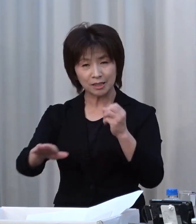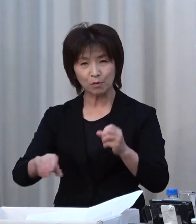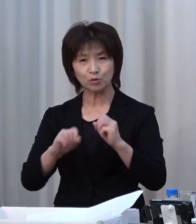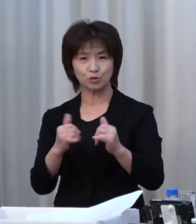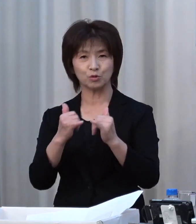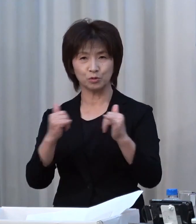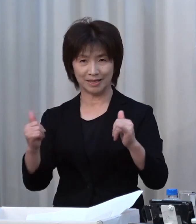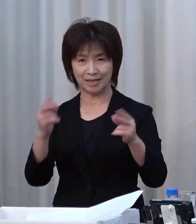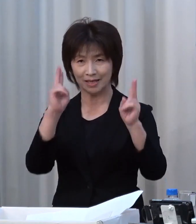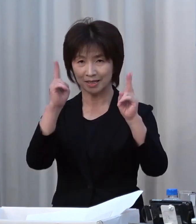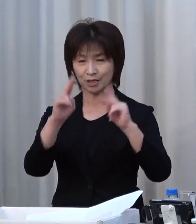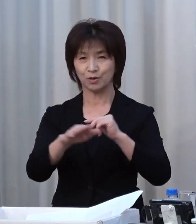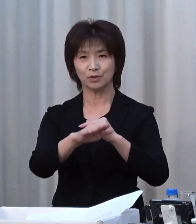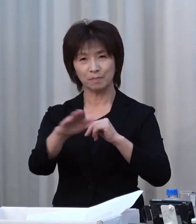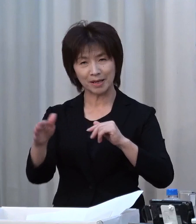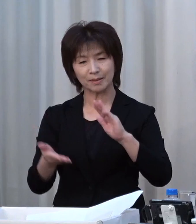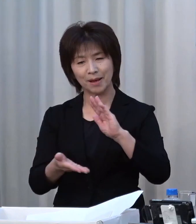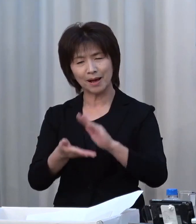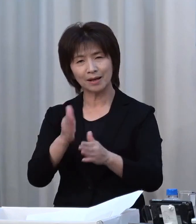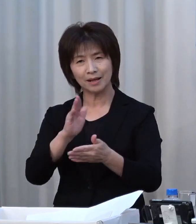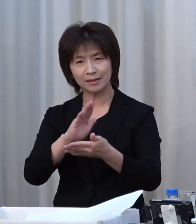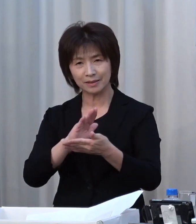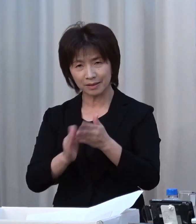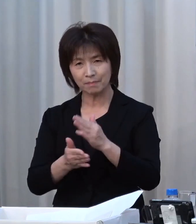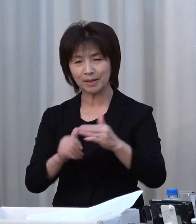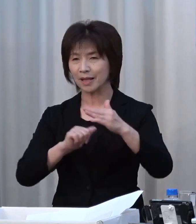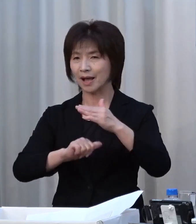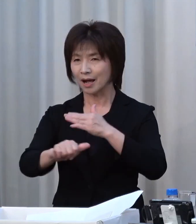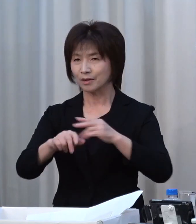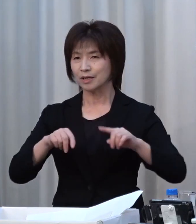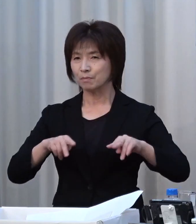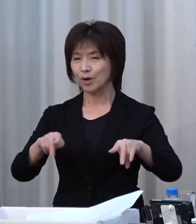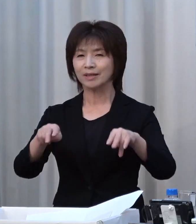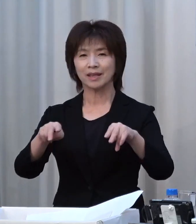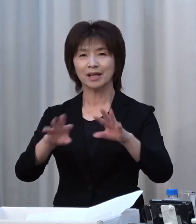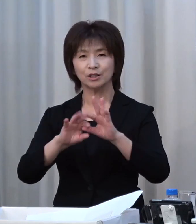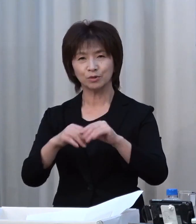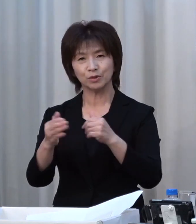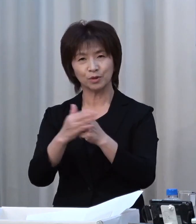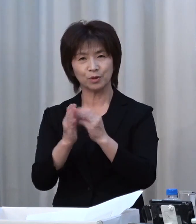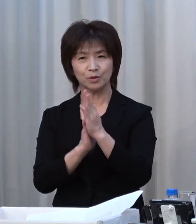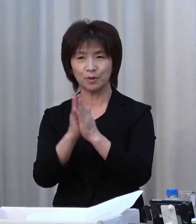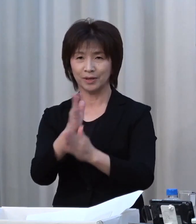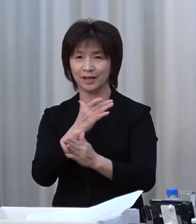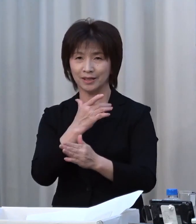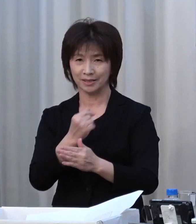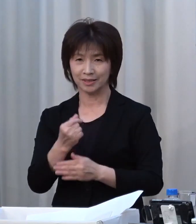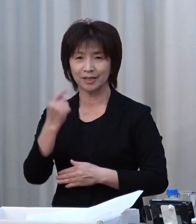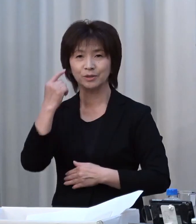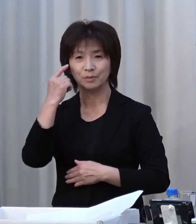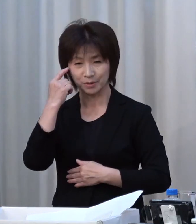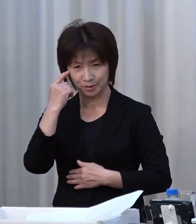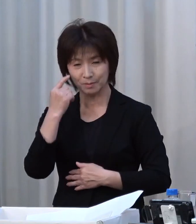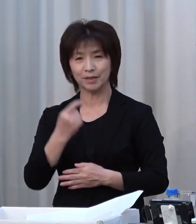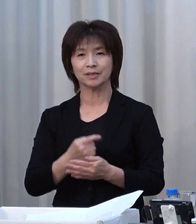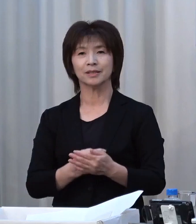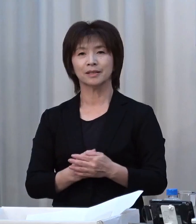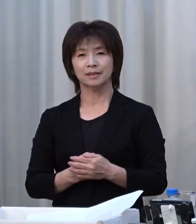業にもですね、改めてこのアクアラインのボランティアというのを、ね、協力お願いしたいと常に思っ